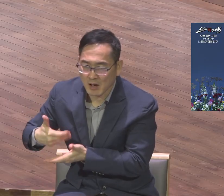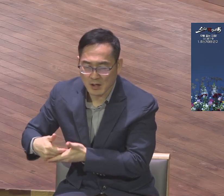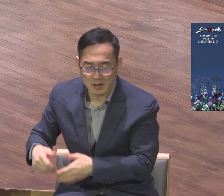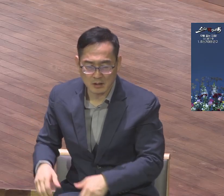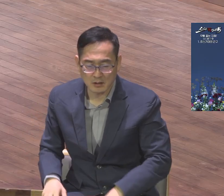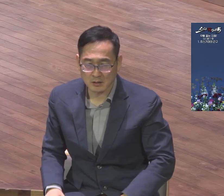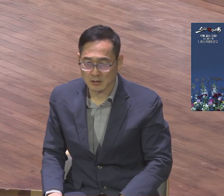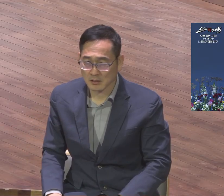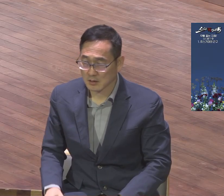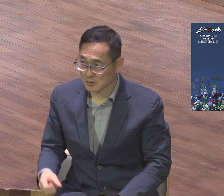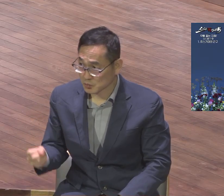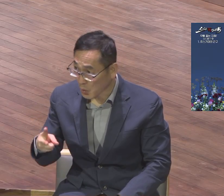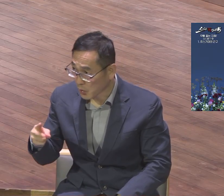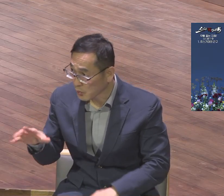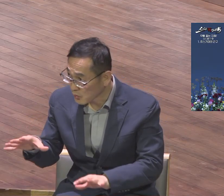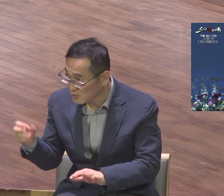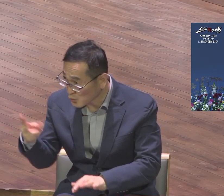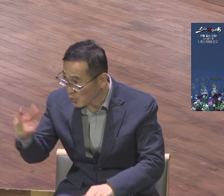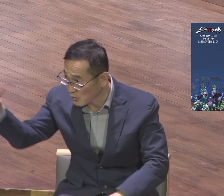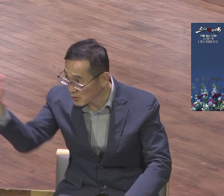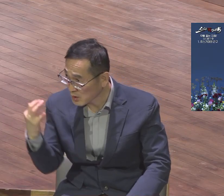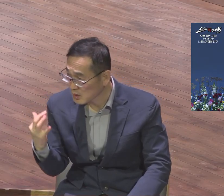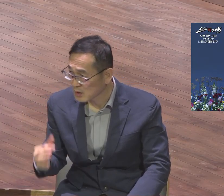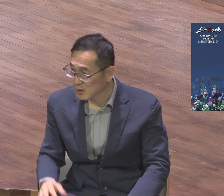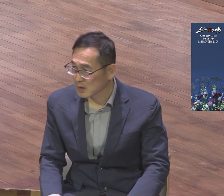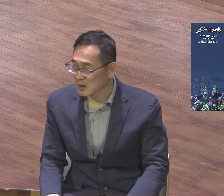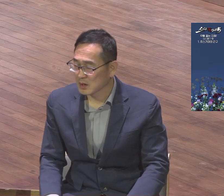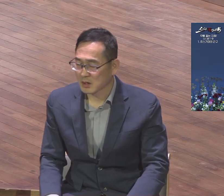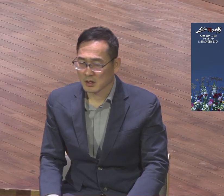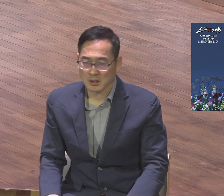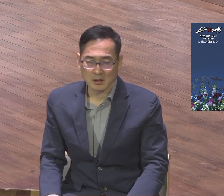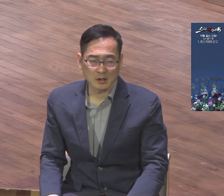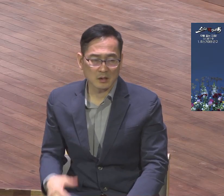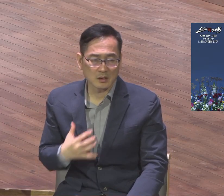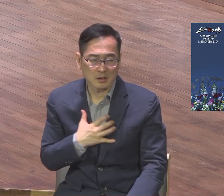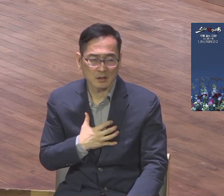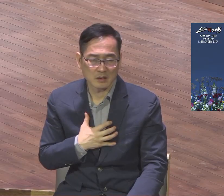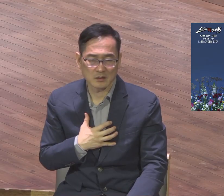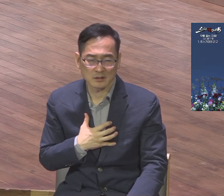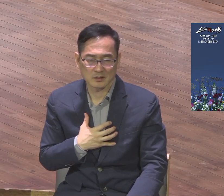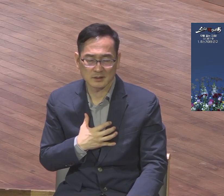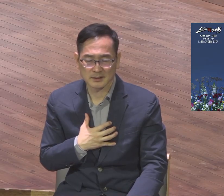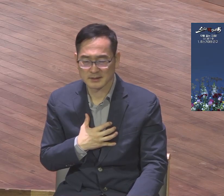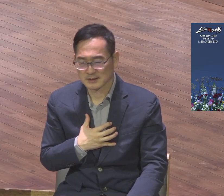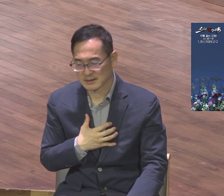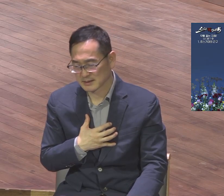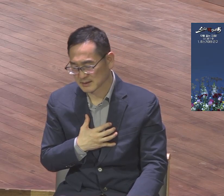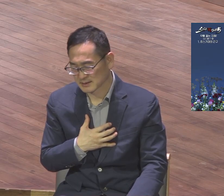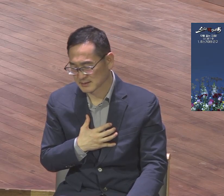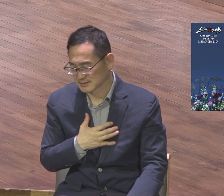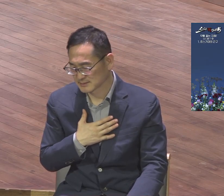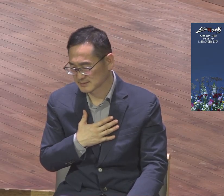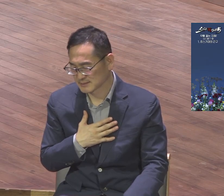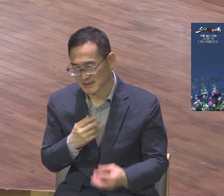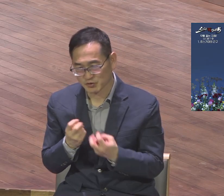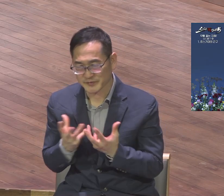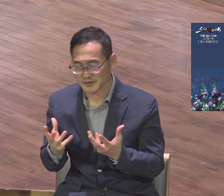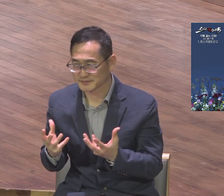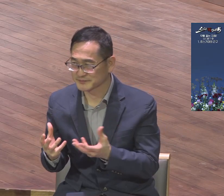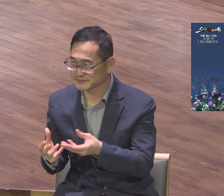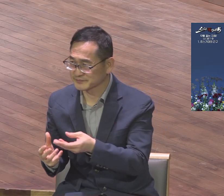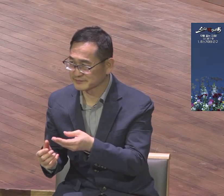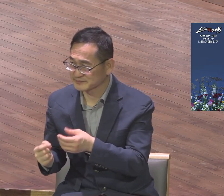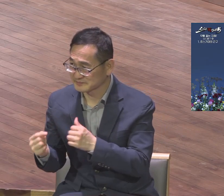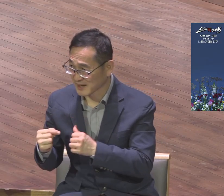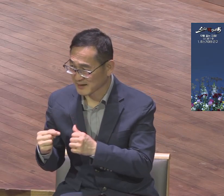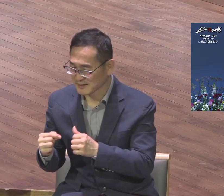최후 통첩이 온 거예요. 이걸 놓고 하나 앞에 나갔어요. 좀 늦었지만 하나 앞에 나갔다고. 인본주 섰다 하더라도 체면